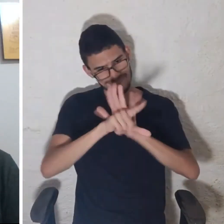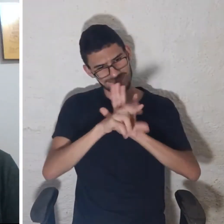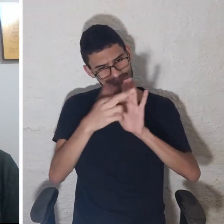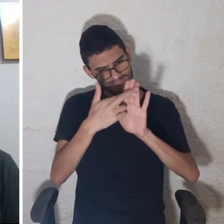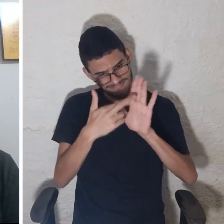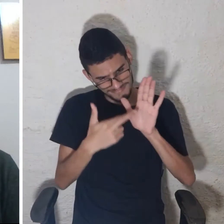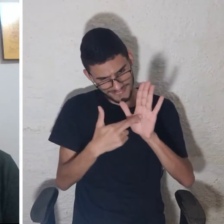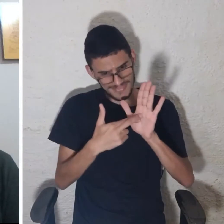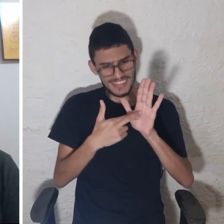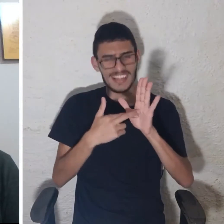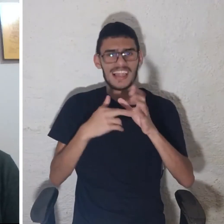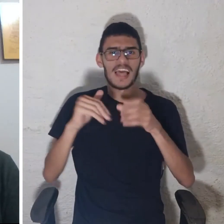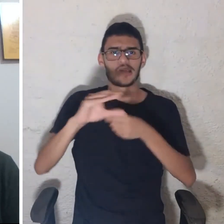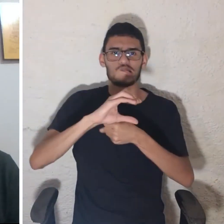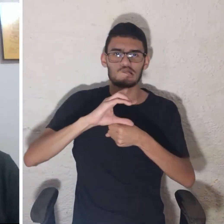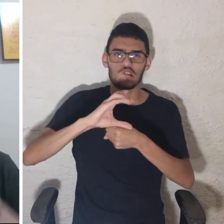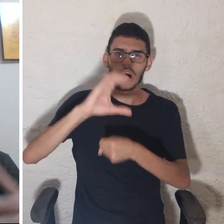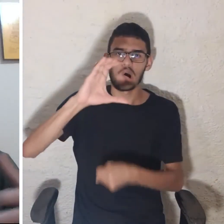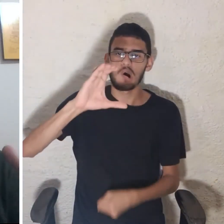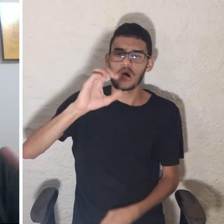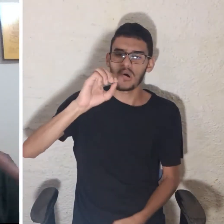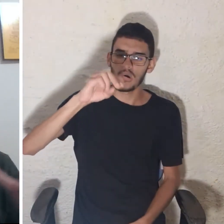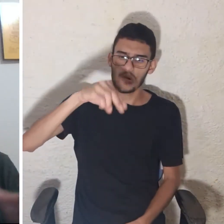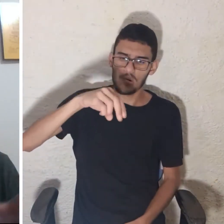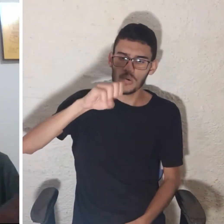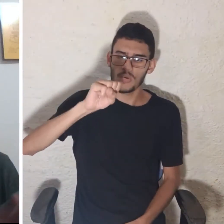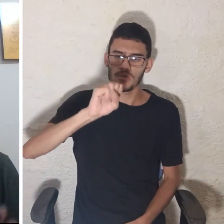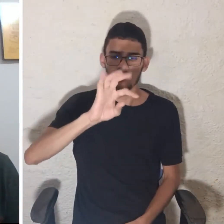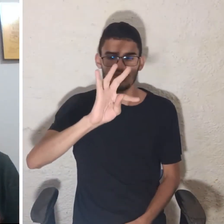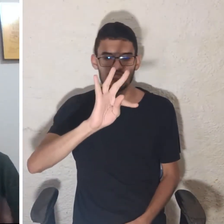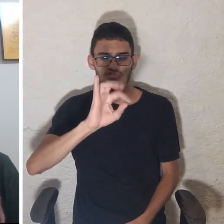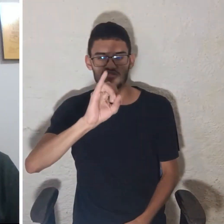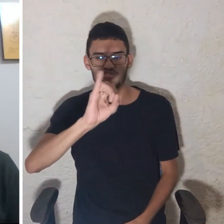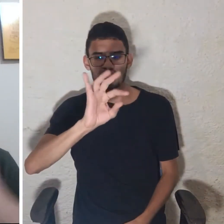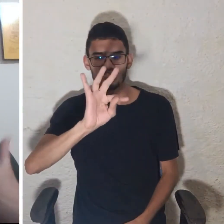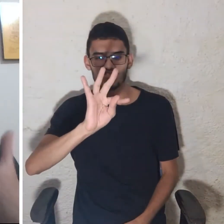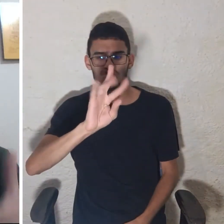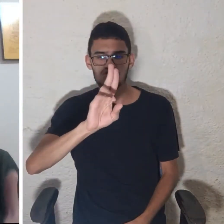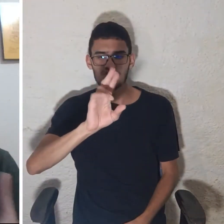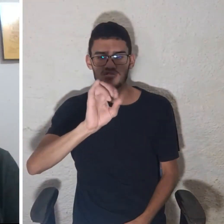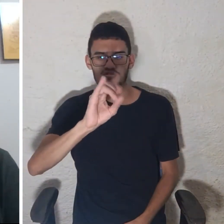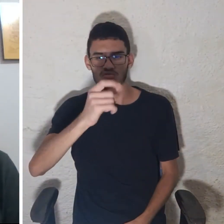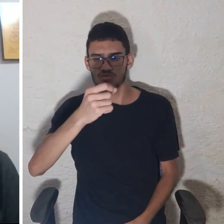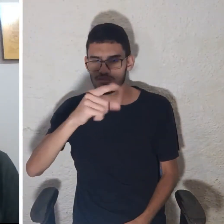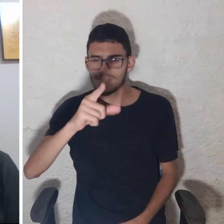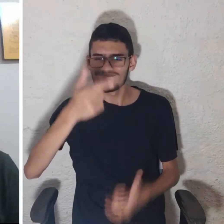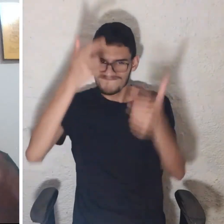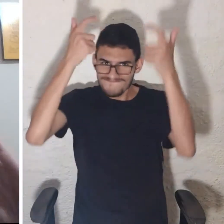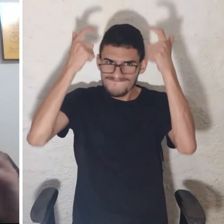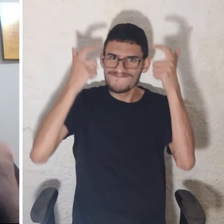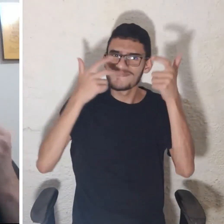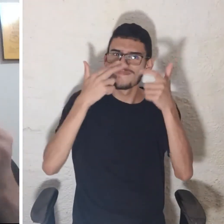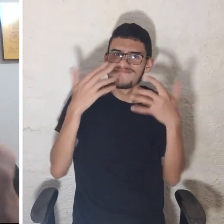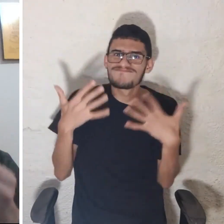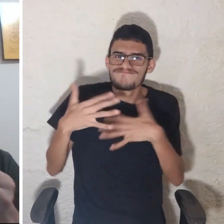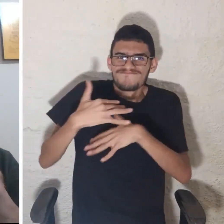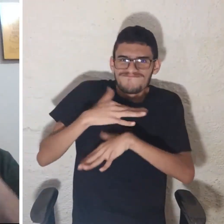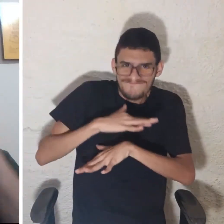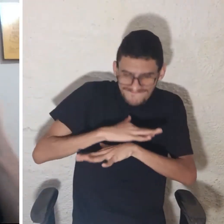leis da chamada Constituição, né? Os portugueses criaram um conjunto de leis e até o rei tinha que obedecer. Então ele,